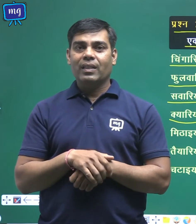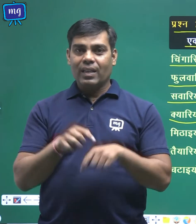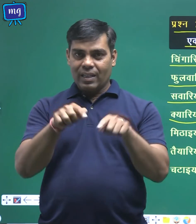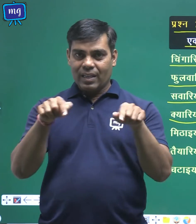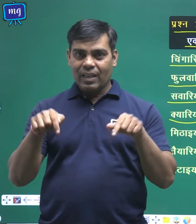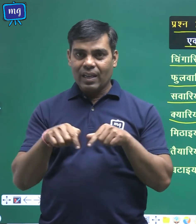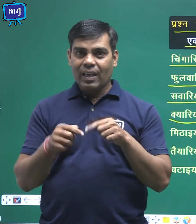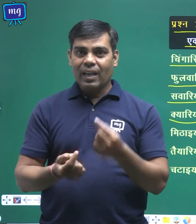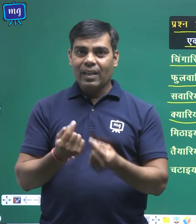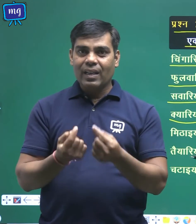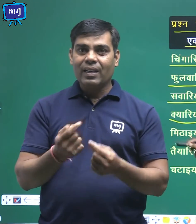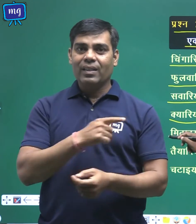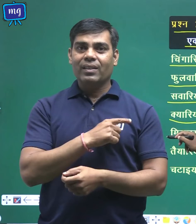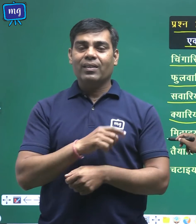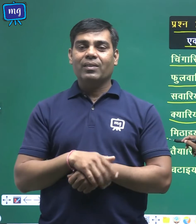क्यारी।